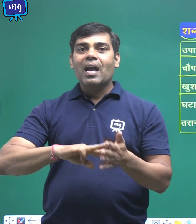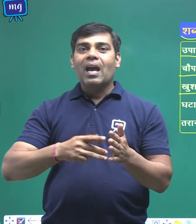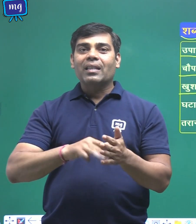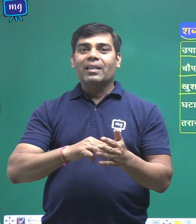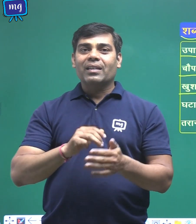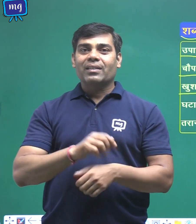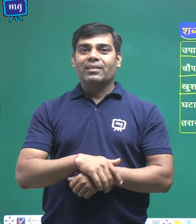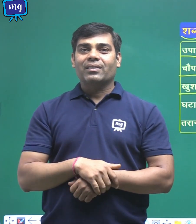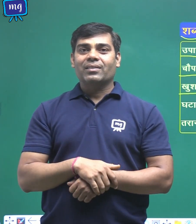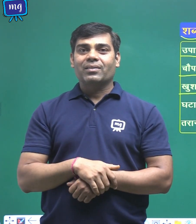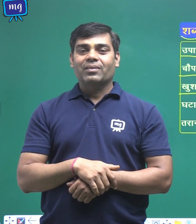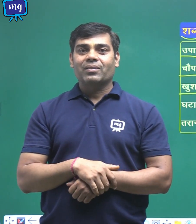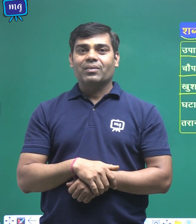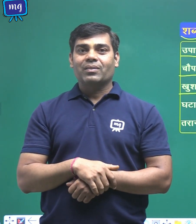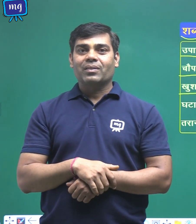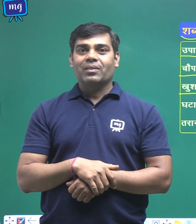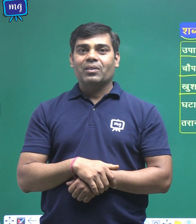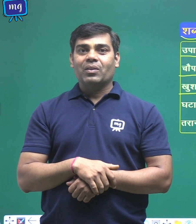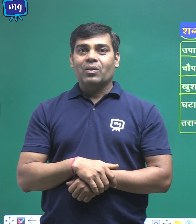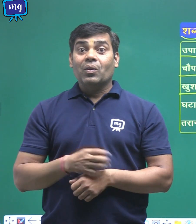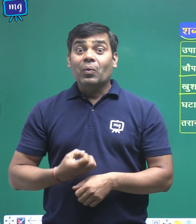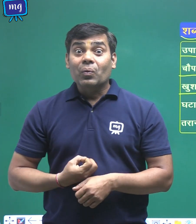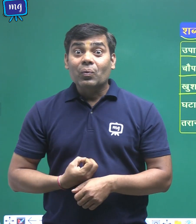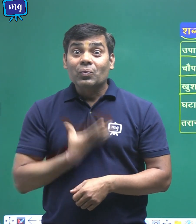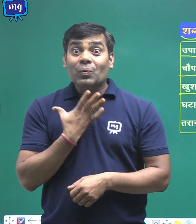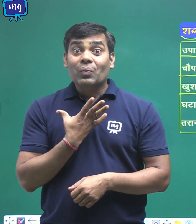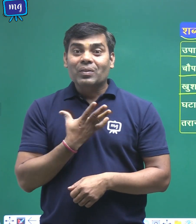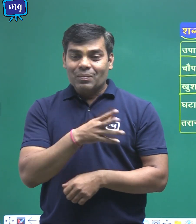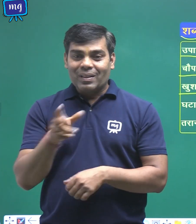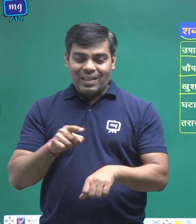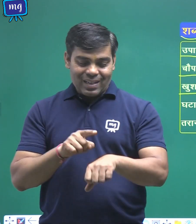अर्थ है सुख समृद्धि का समय।